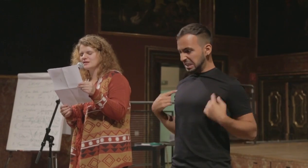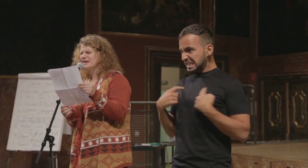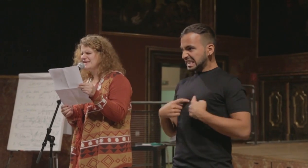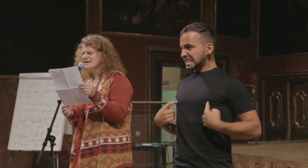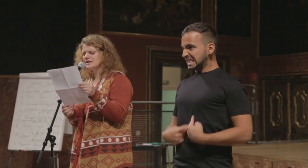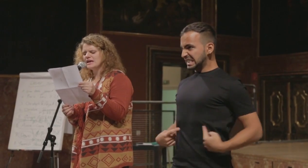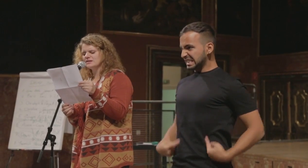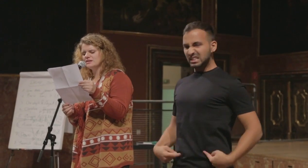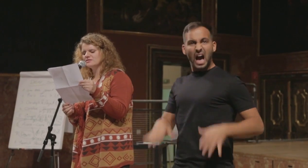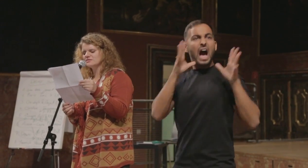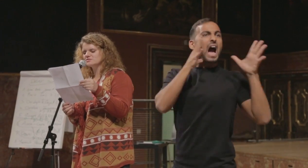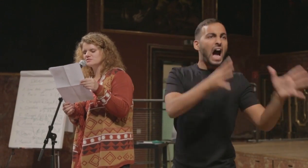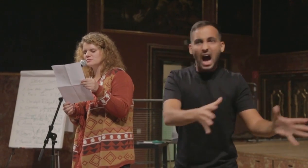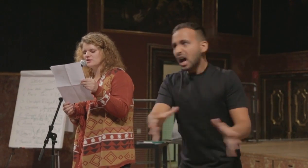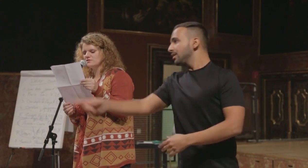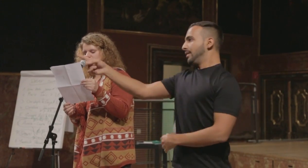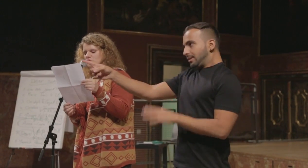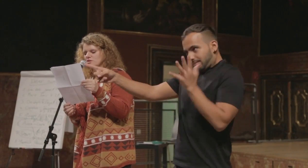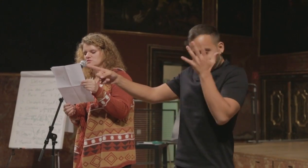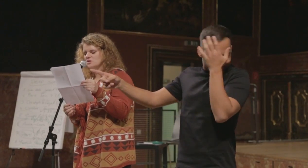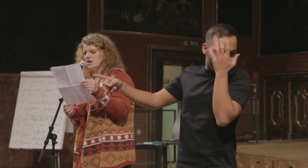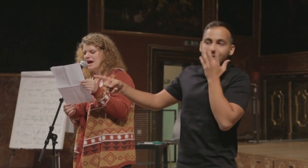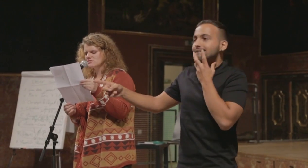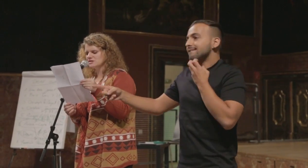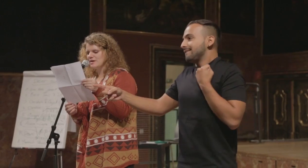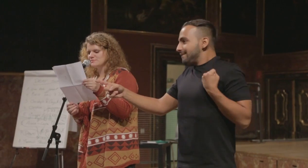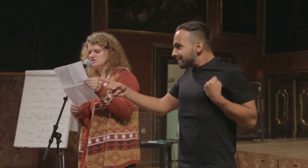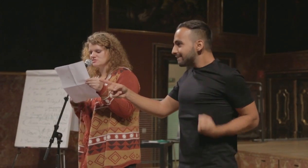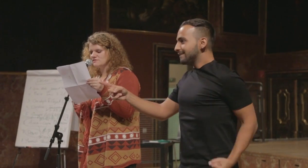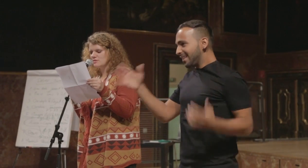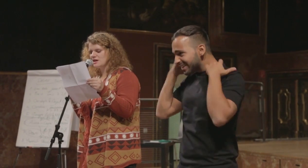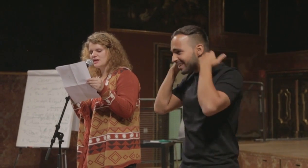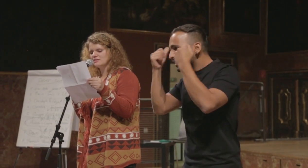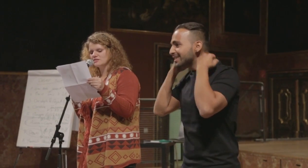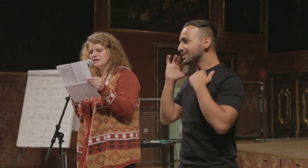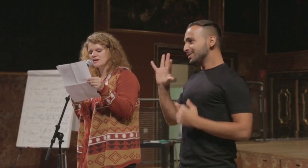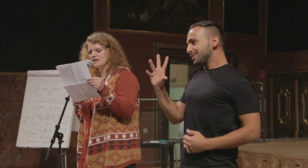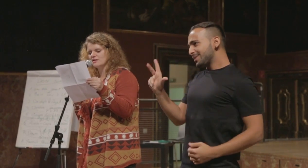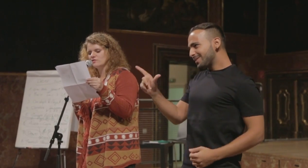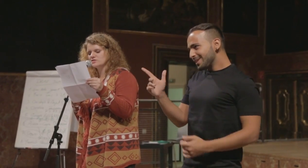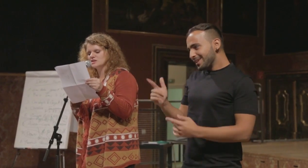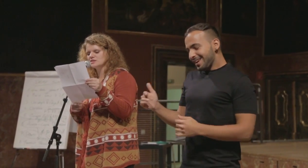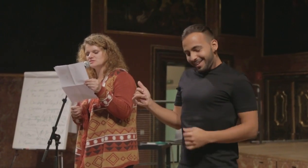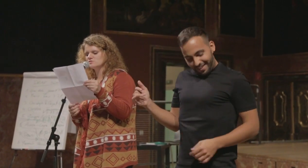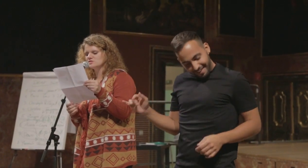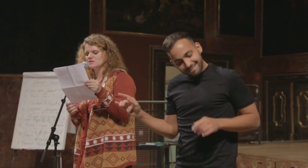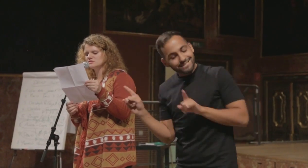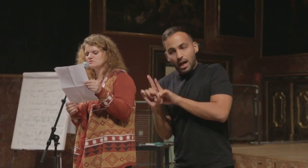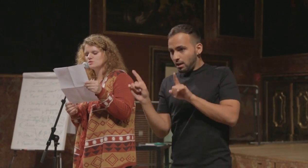Aber an ihr sieht das trotzdem irgendwie schön aus. Außerdem haben sich schon zweimal leicht deine Nackenhaare aufgestellt, als du sie nur ganz kurz